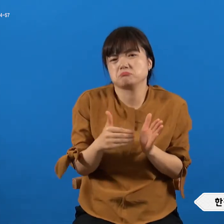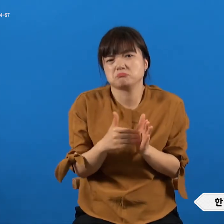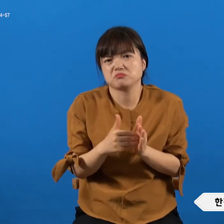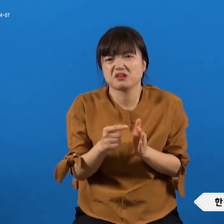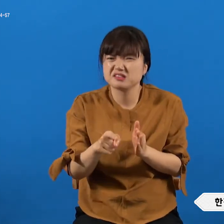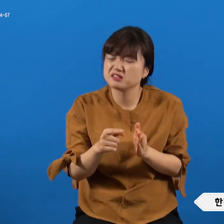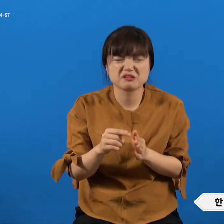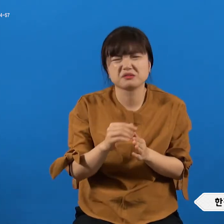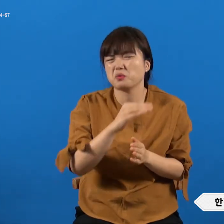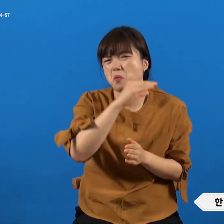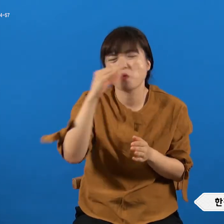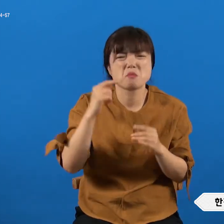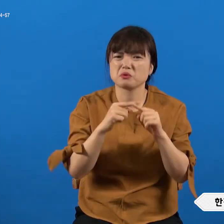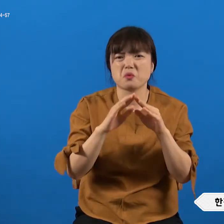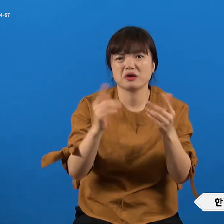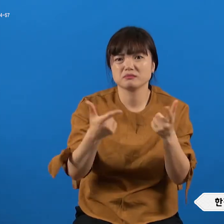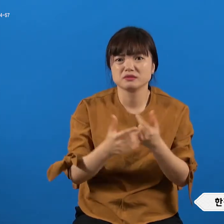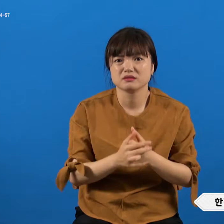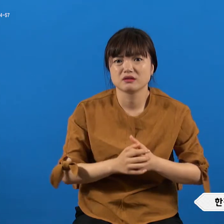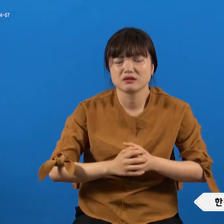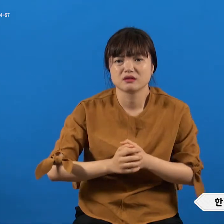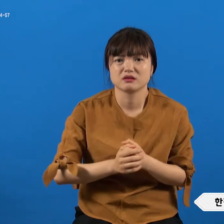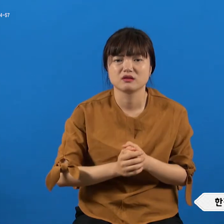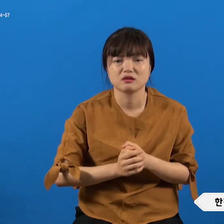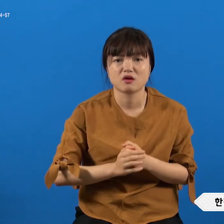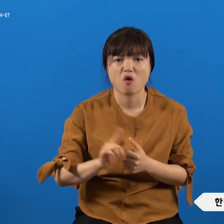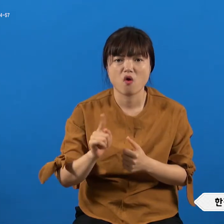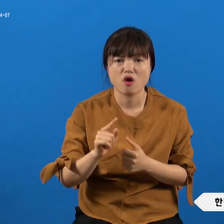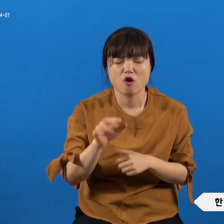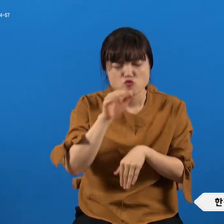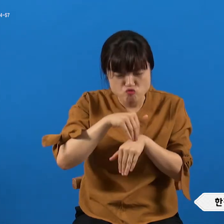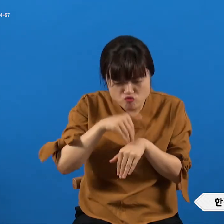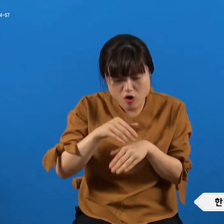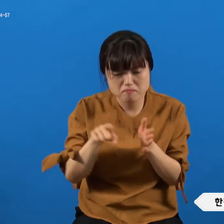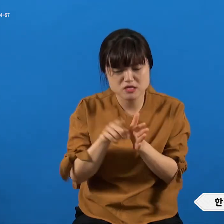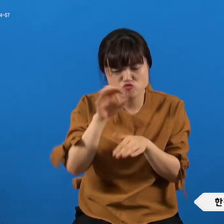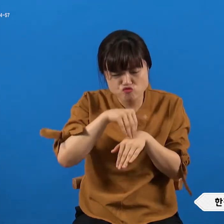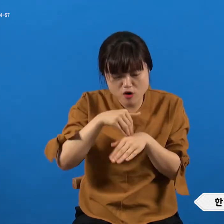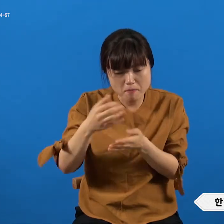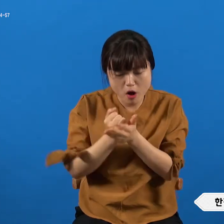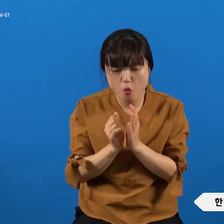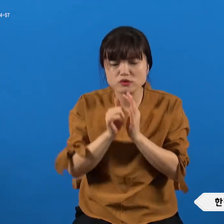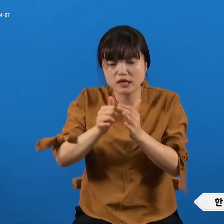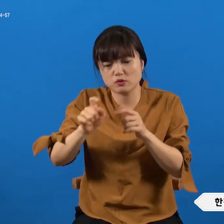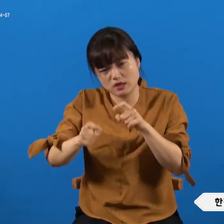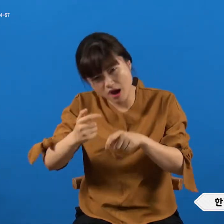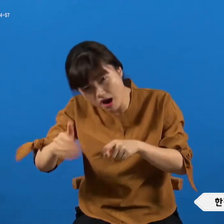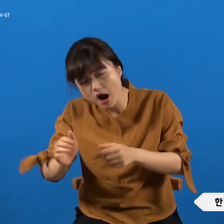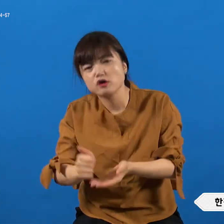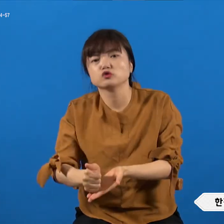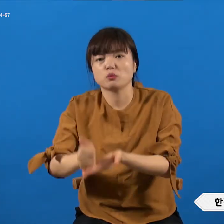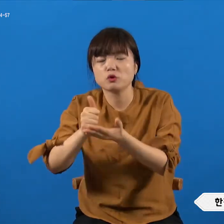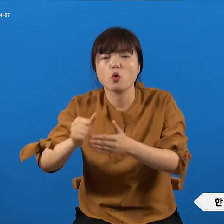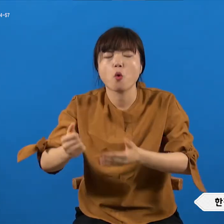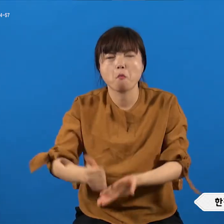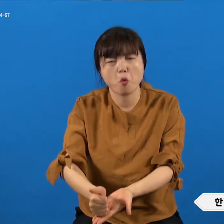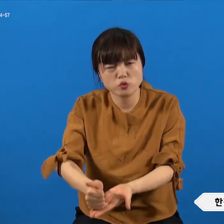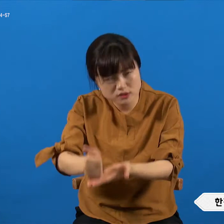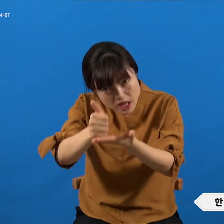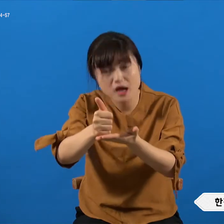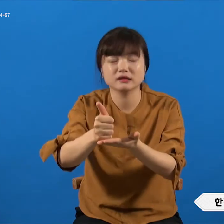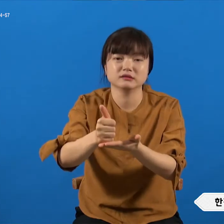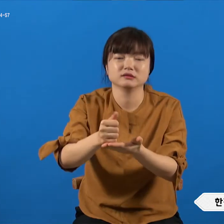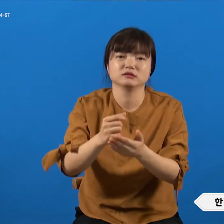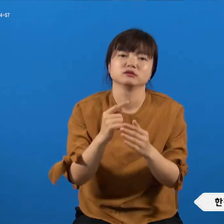그건 건강한 교회가 아닙니다. 어떻게든 훈련받아서 세상으로 나아가 섬기고 봉사하는 우리